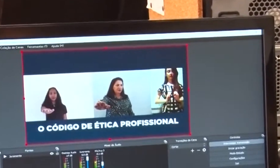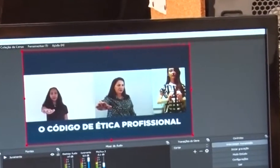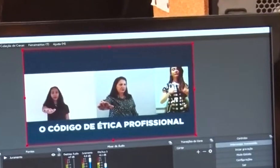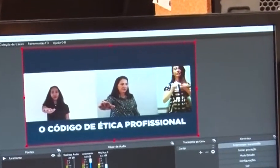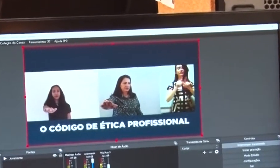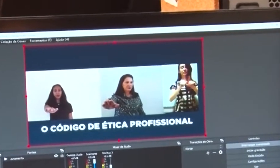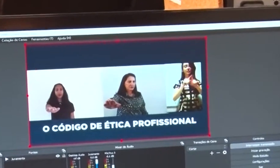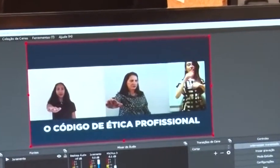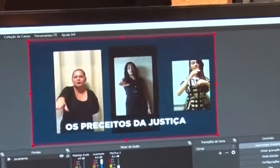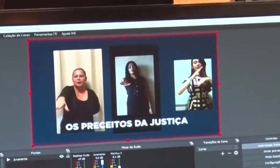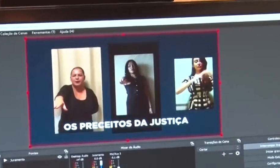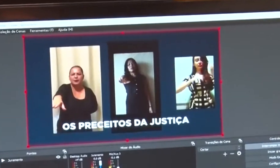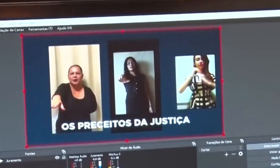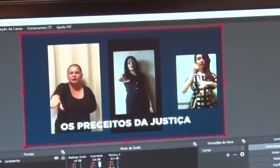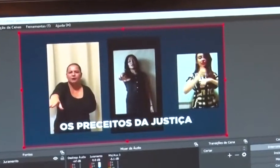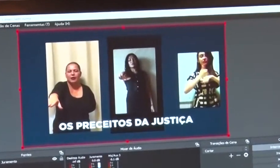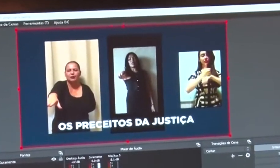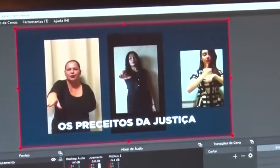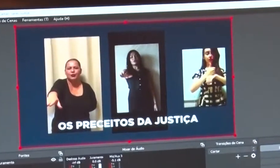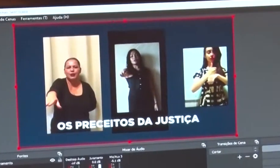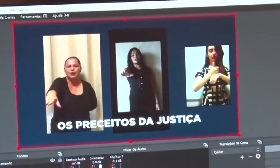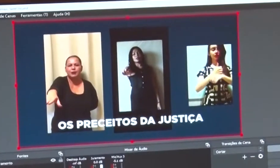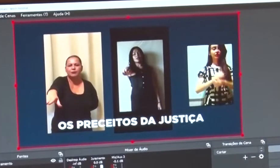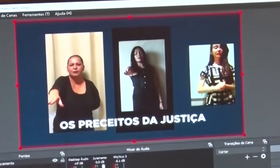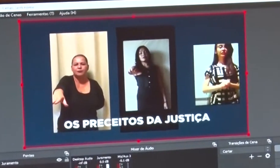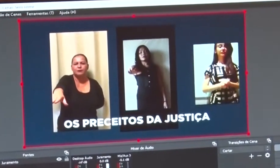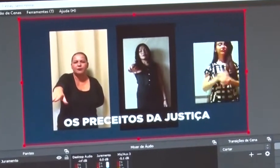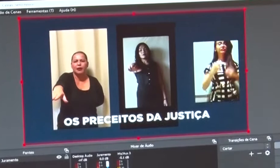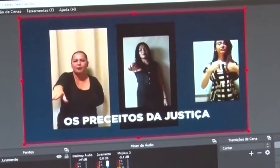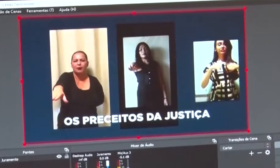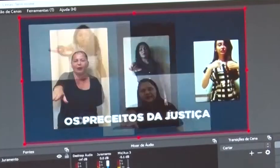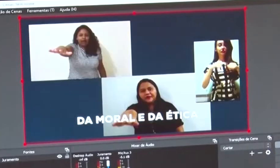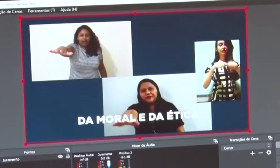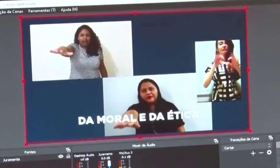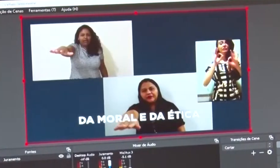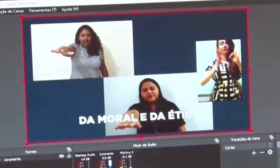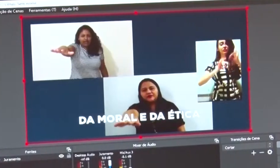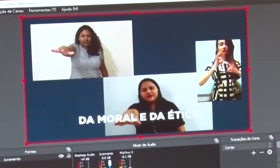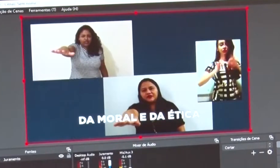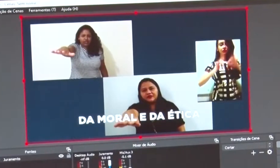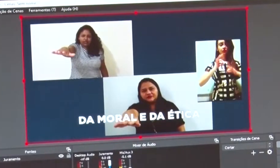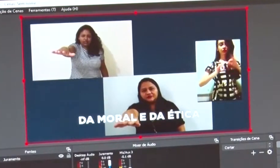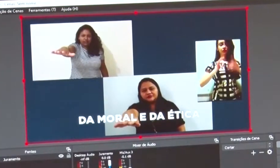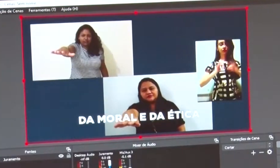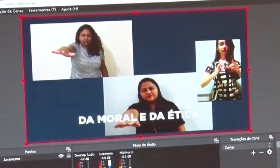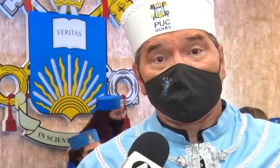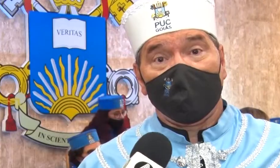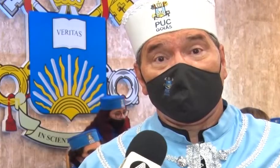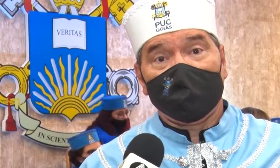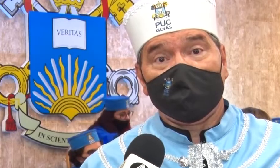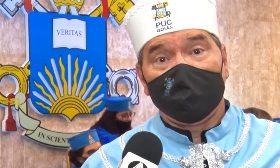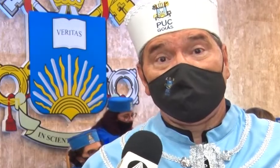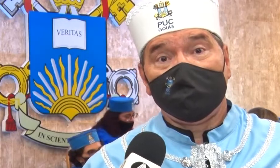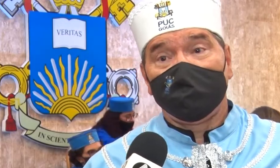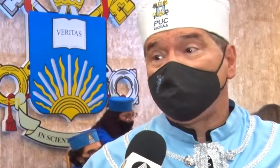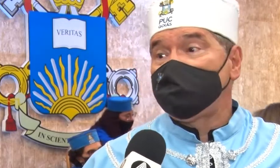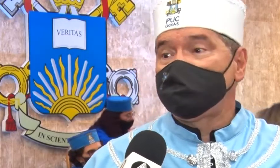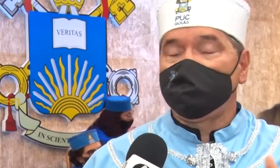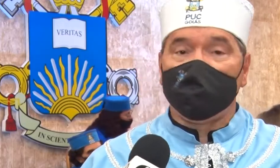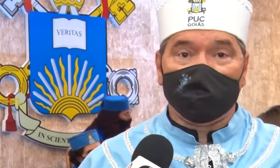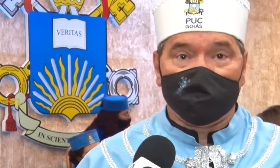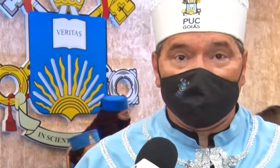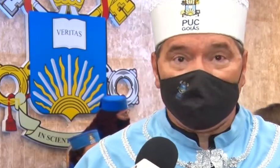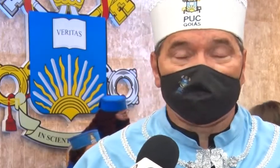acadêmicos de sete cursos da escola de formação de professores e humanidades chegaram ao fim dessa etapa o scooby aqui